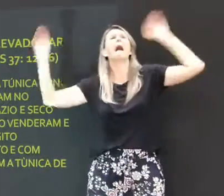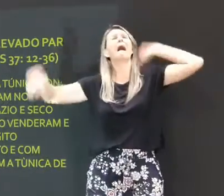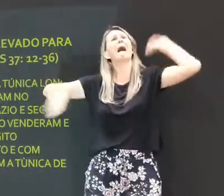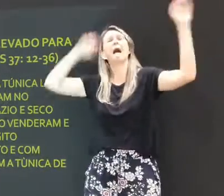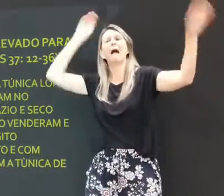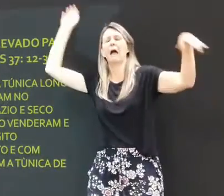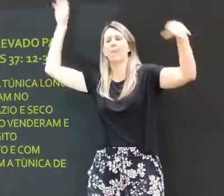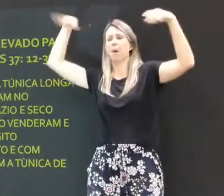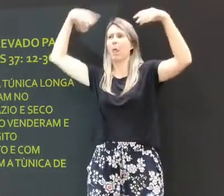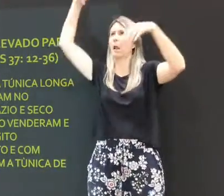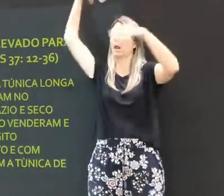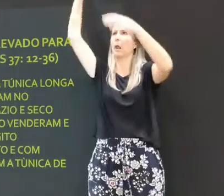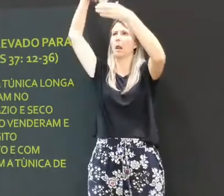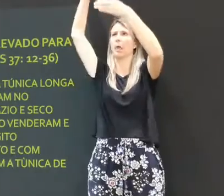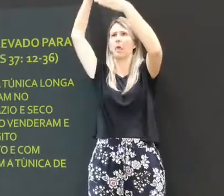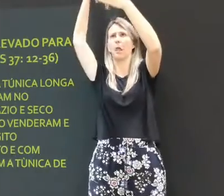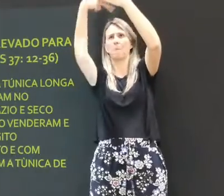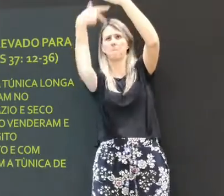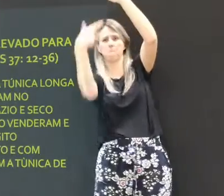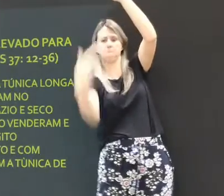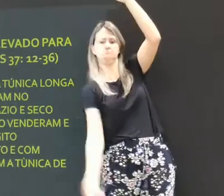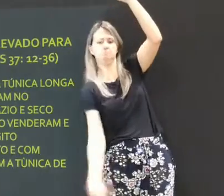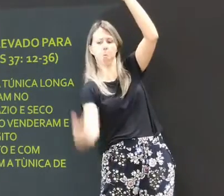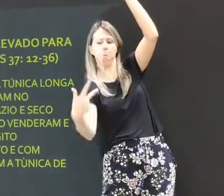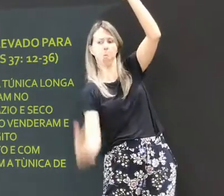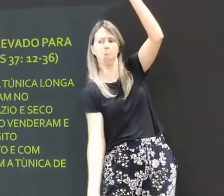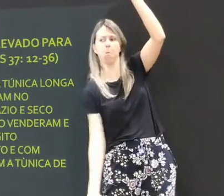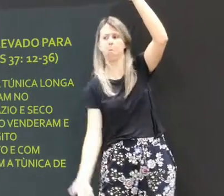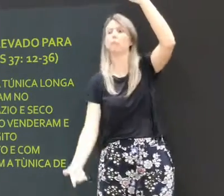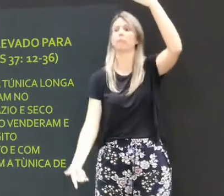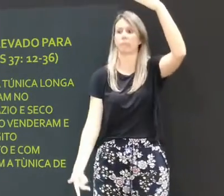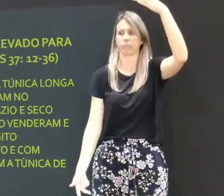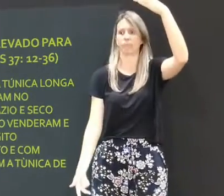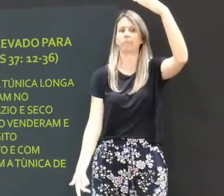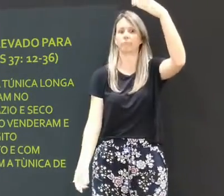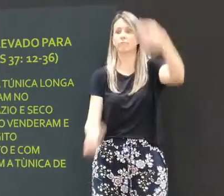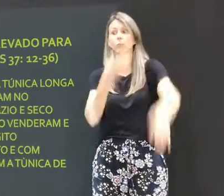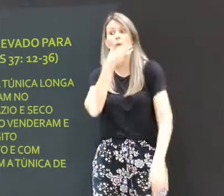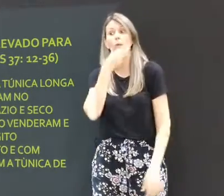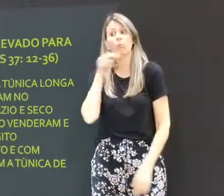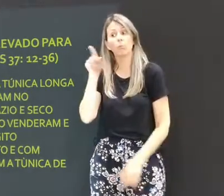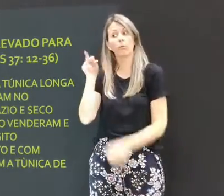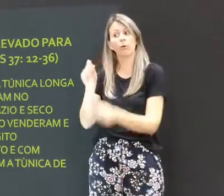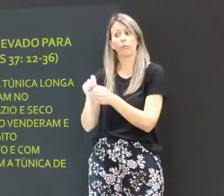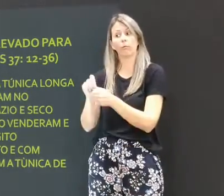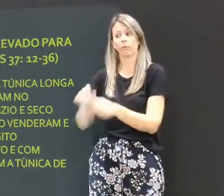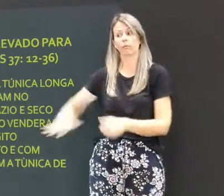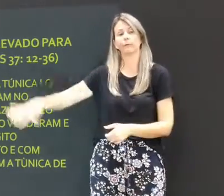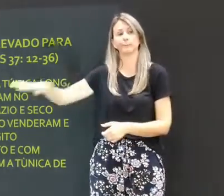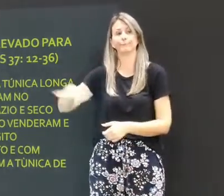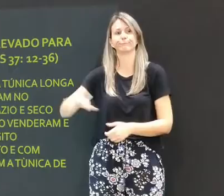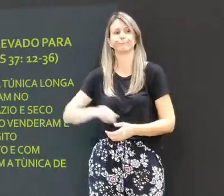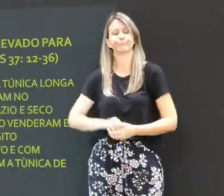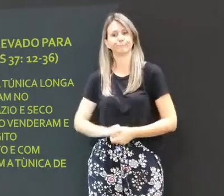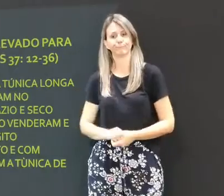Né? E José ficou desesperado, porque era um poço profundo, estava seco, não tinha água, mas ele era profundo. E os irmãos fizeram isso com